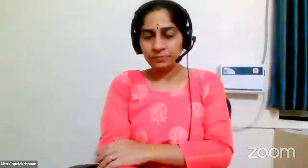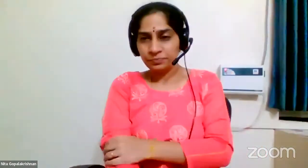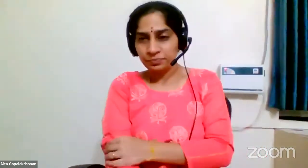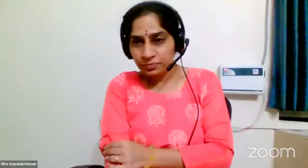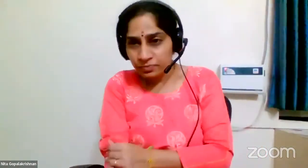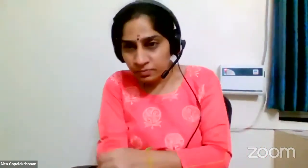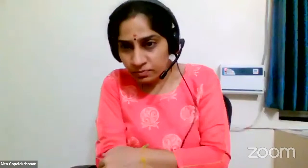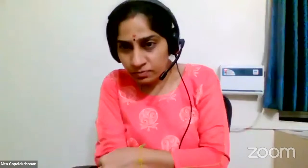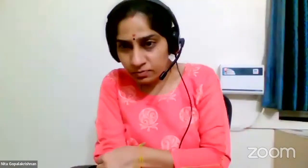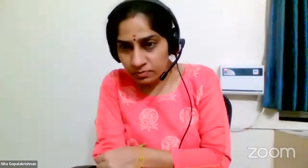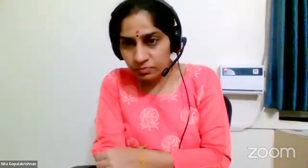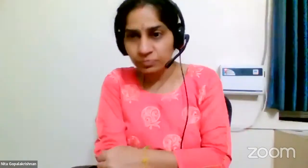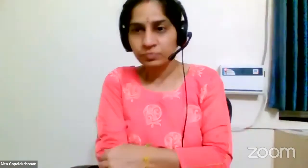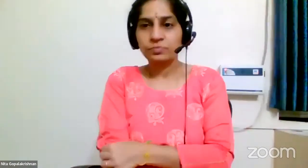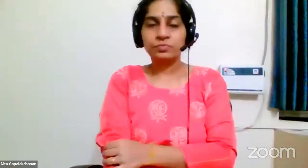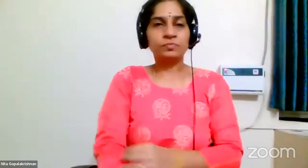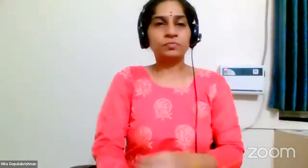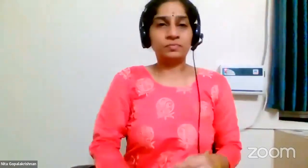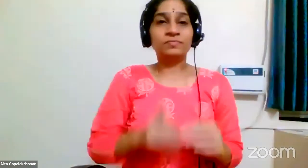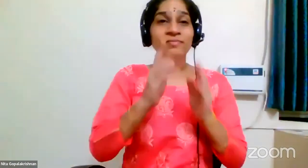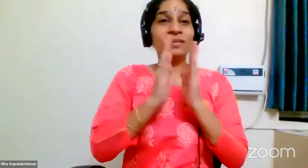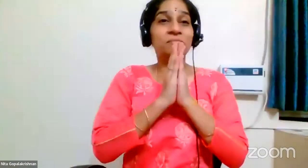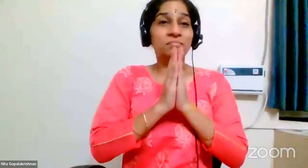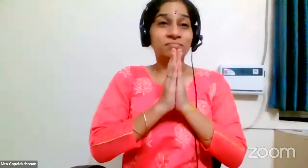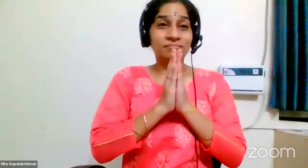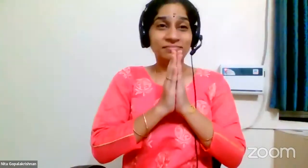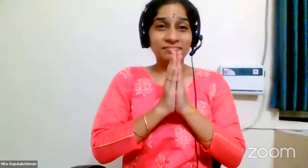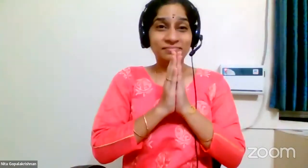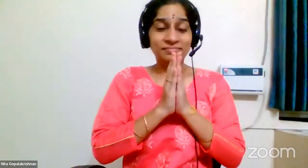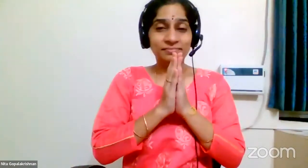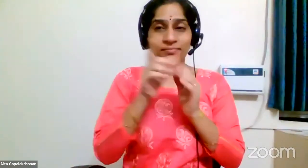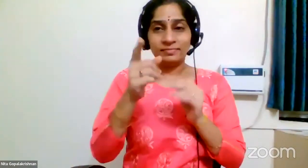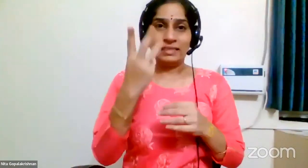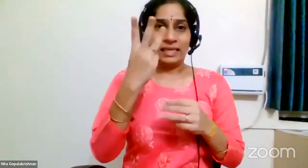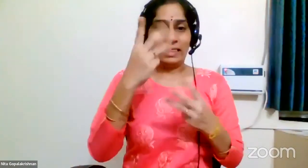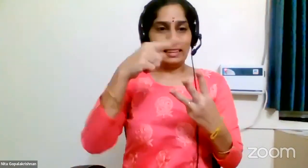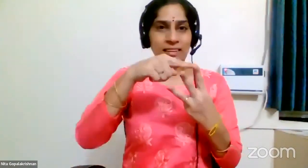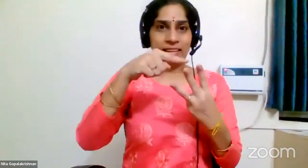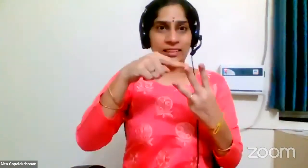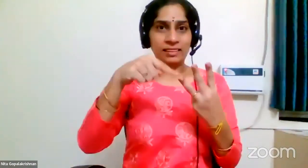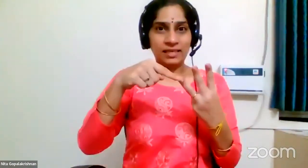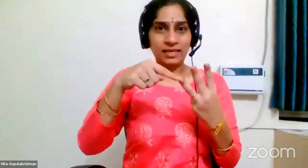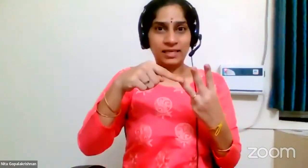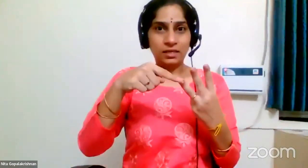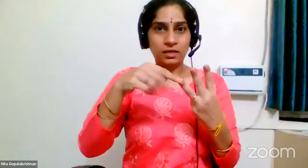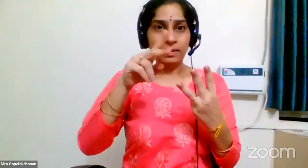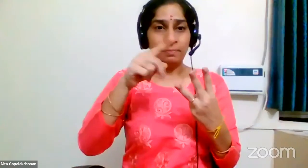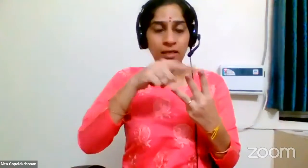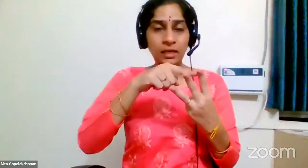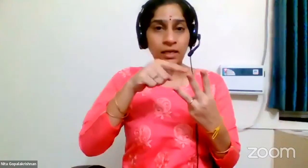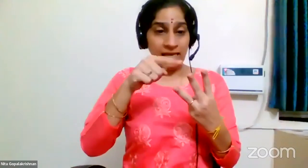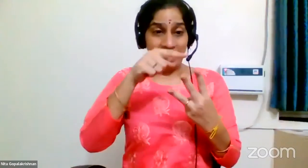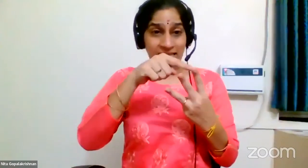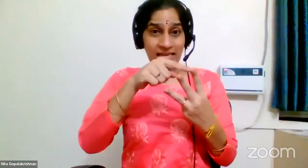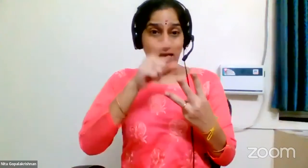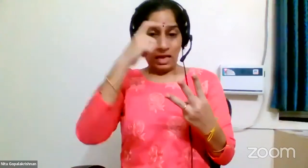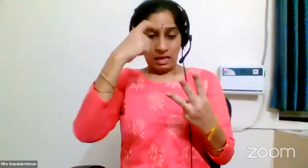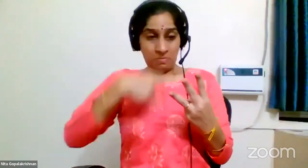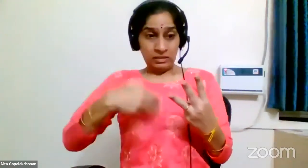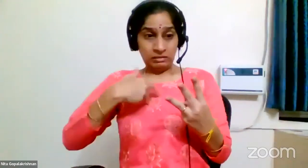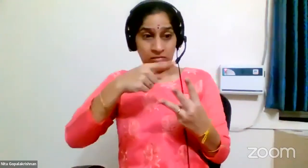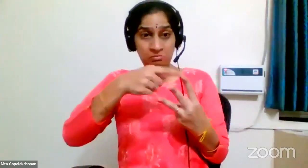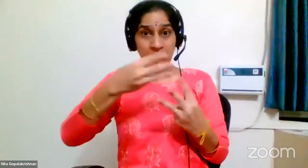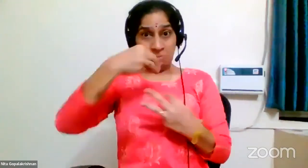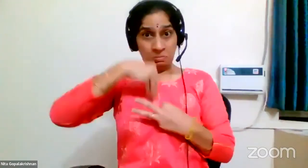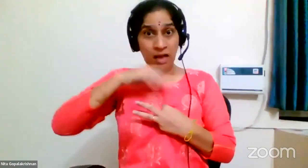हाँ, भगवान ने इन तीन गुणों के कर्मों के अनुसार, जैसा जैसा व्यक्ति इन तीन गुणों में